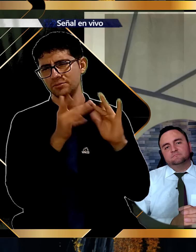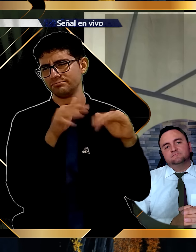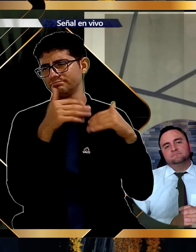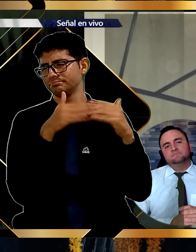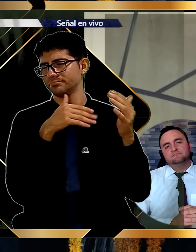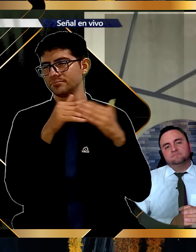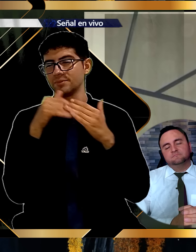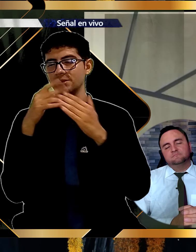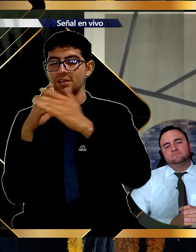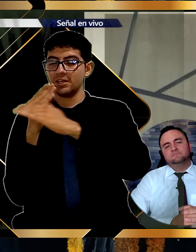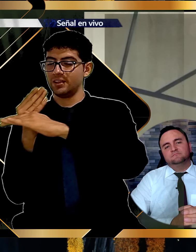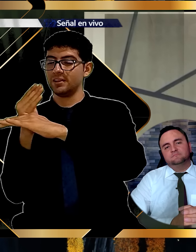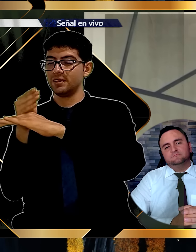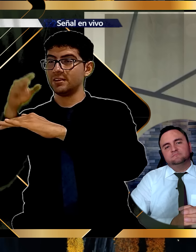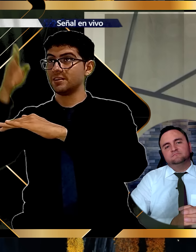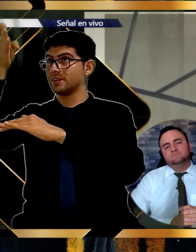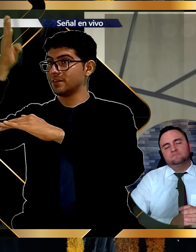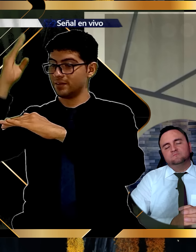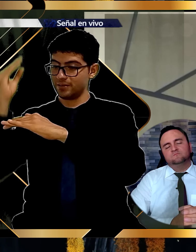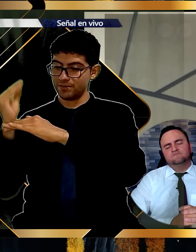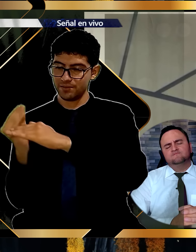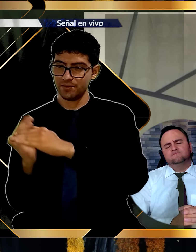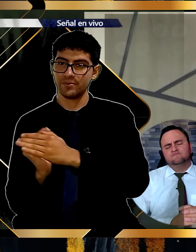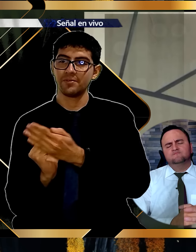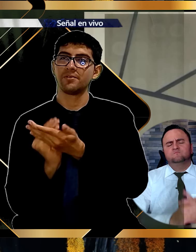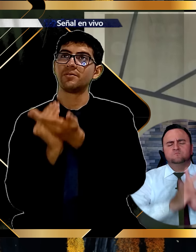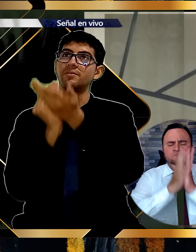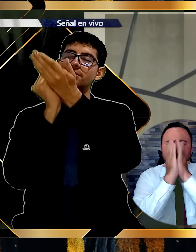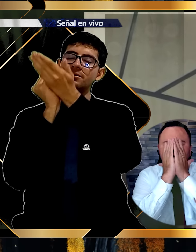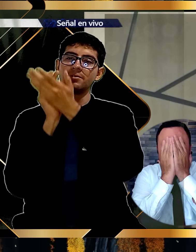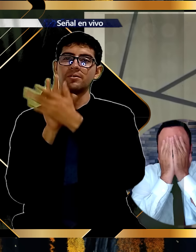sobre el anticristo. ¿Y para qué? ¿Tú para qué quieres hablar del anticristo?